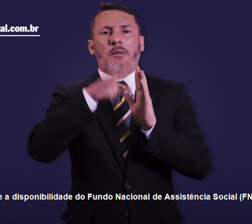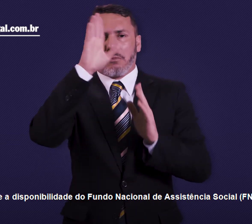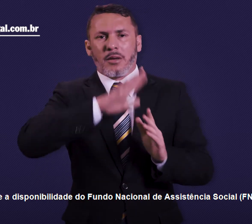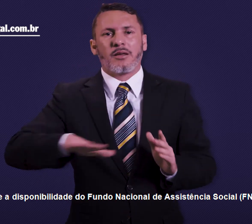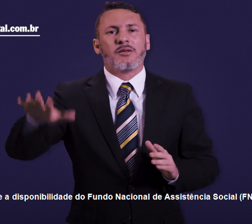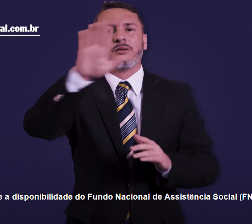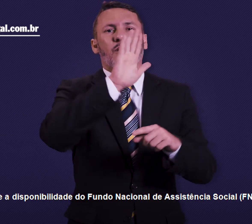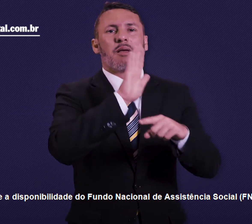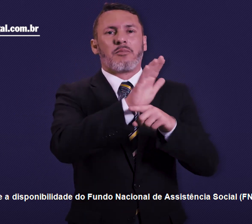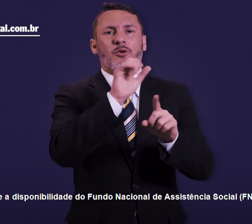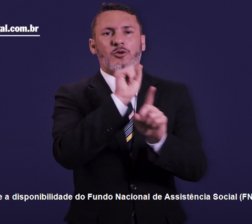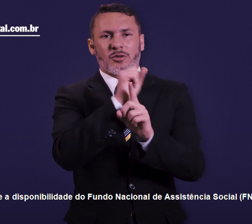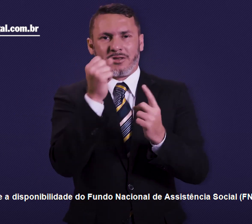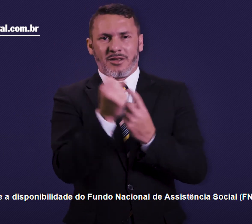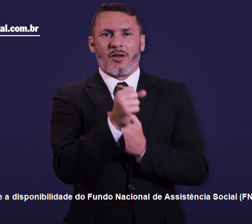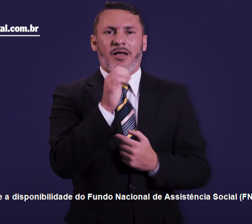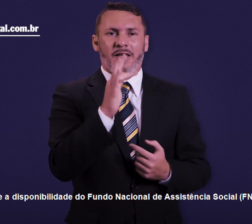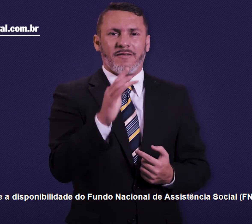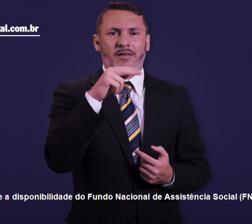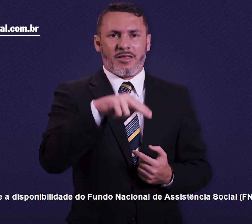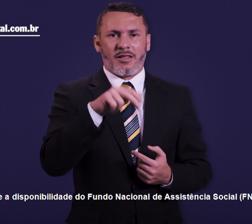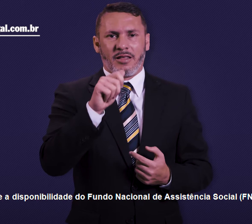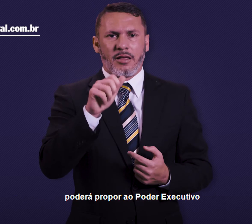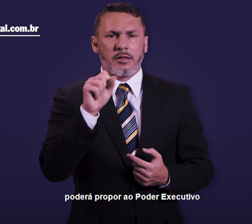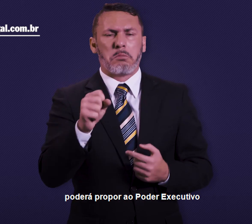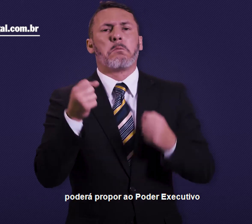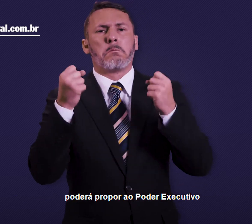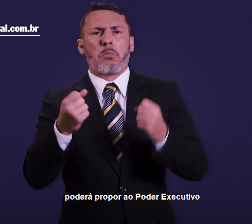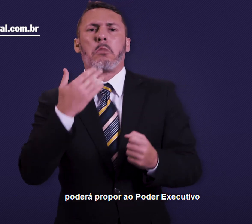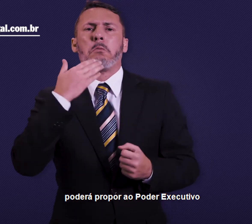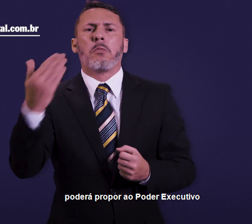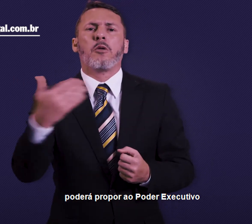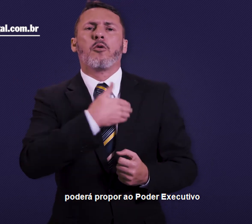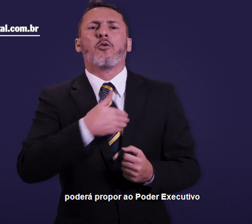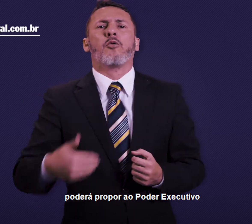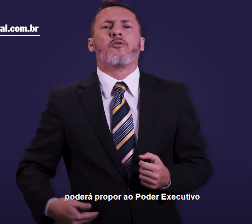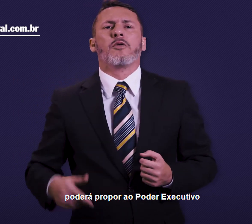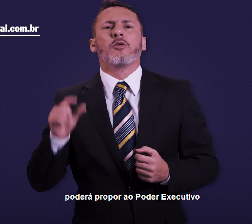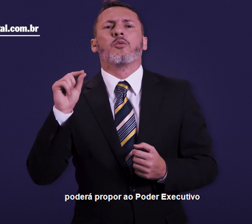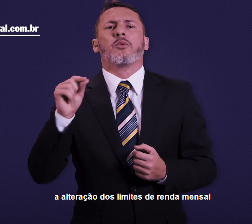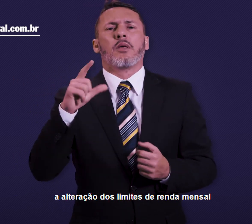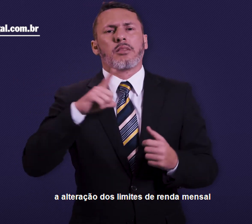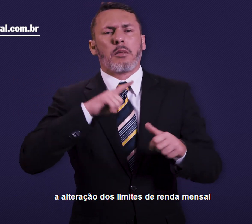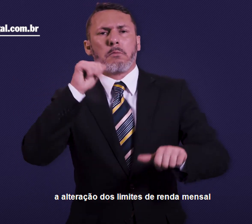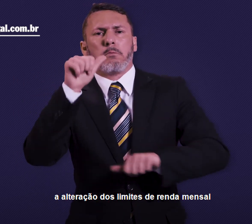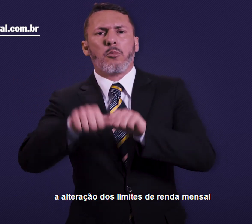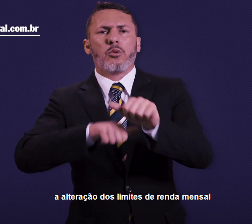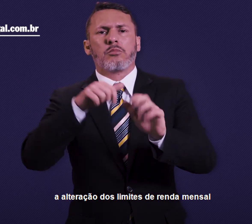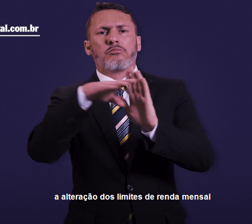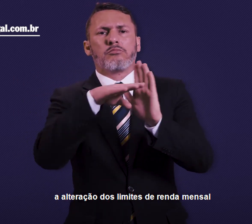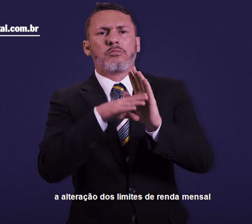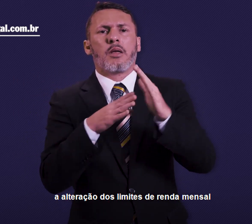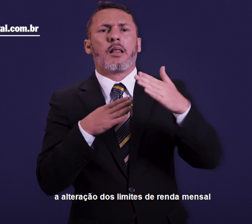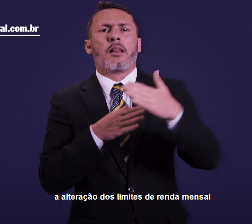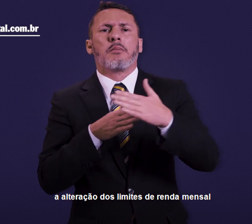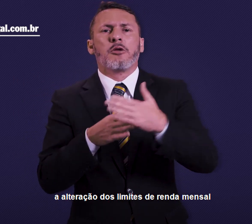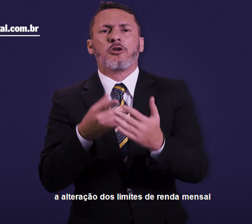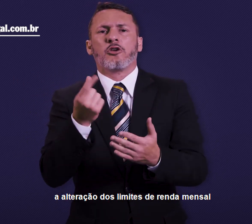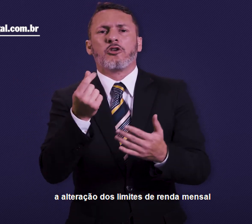de Assistência Social, FNAS, poderá propor ao Poder Executivo a alteração dos limites de renda mensal